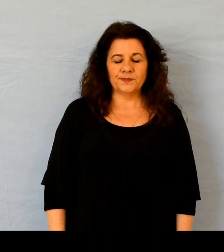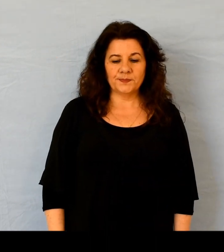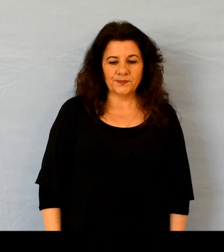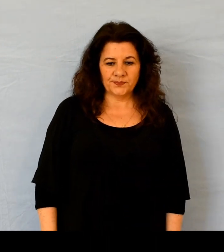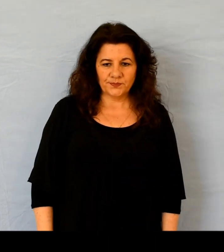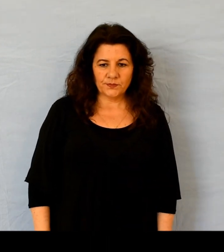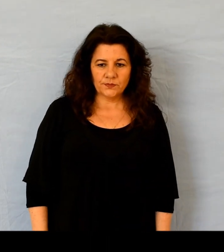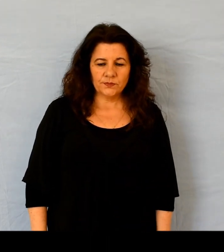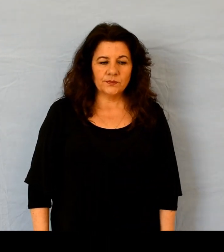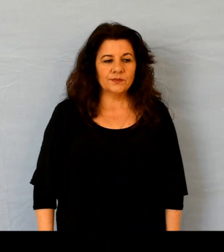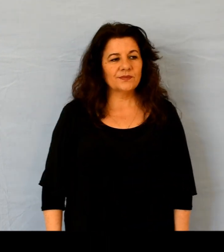Fils bien-aimé,